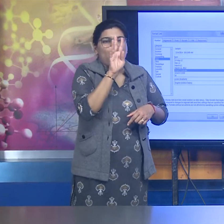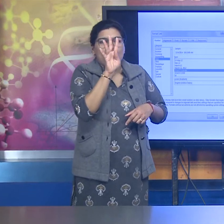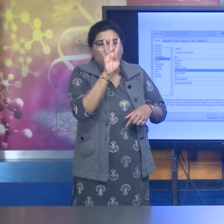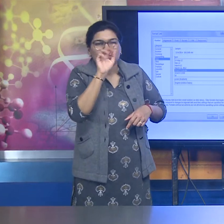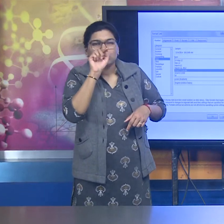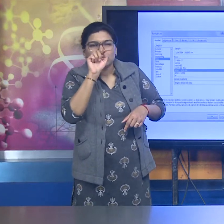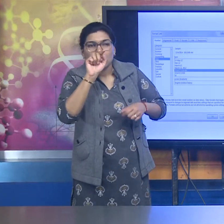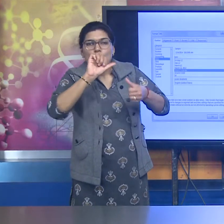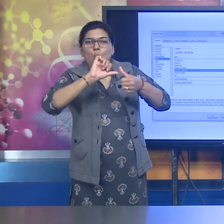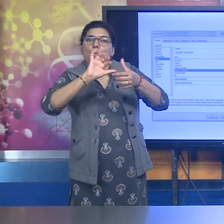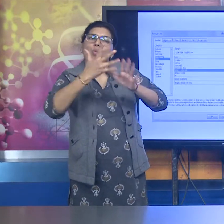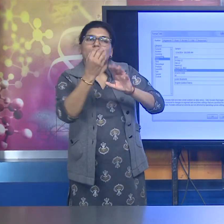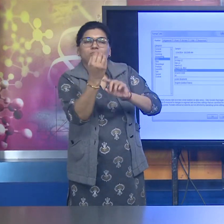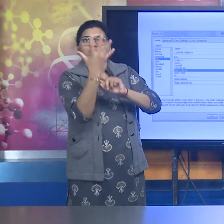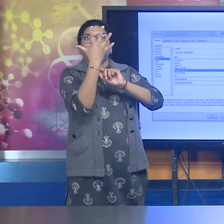shows